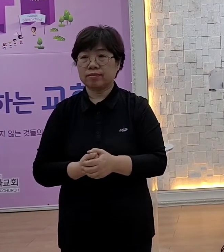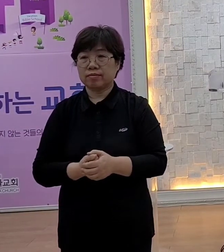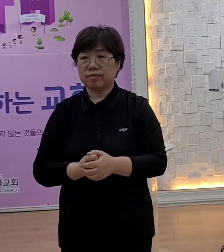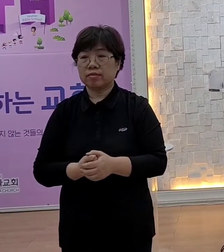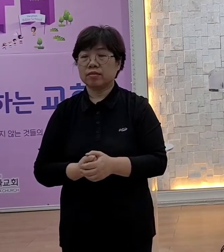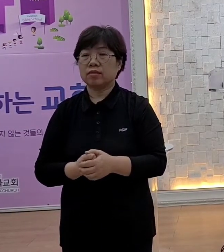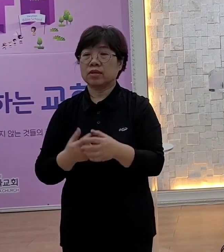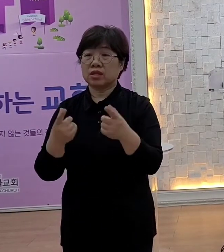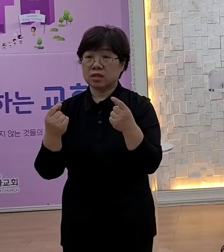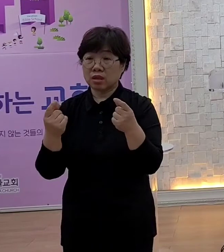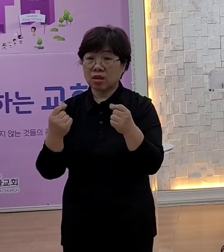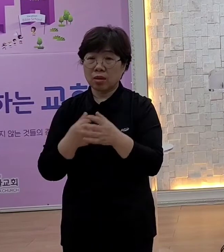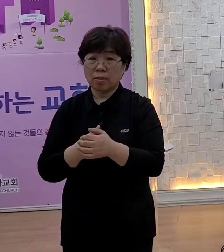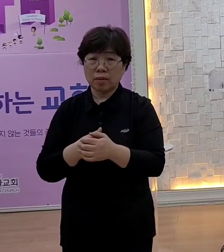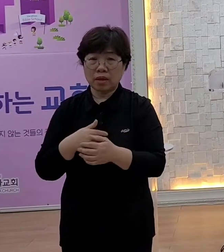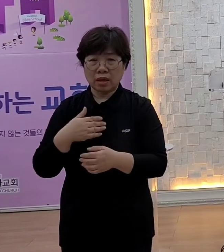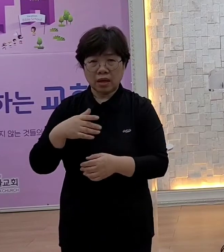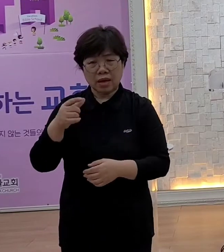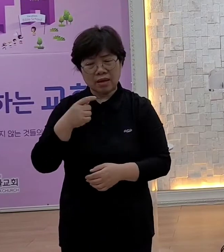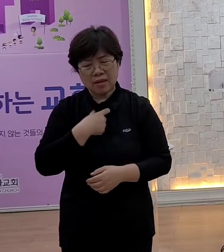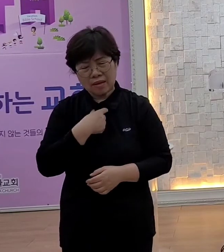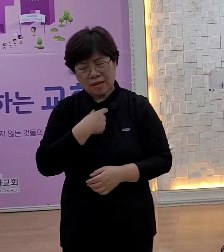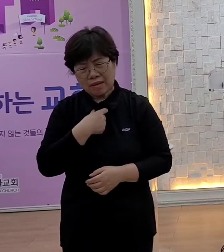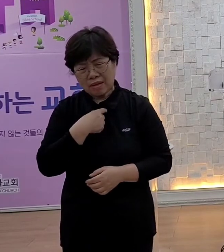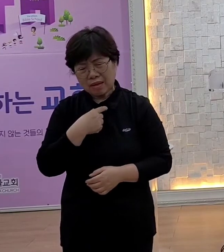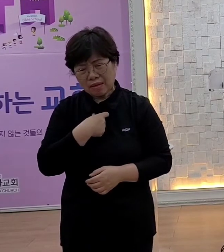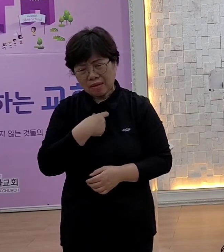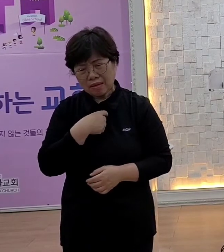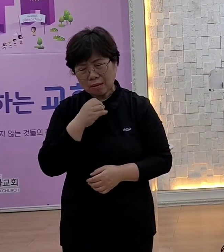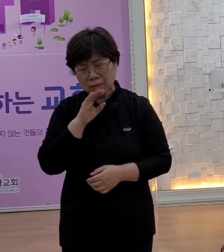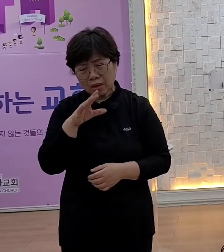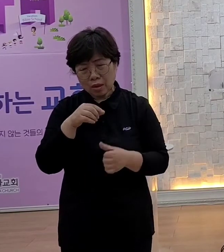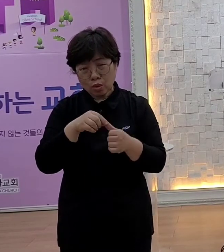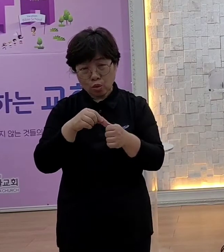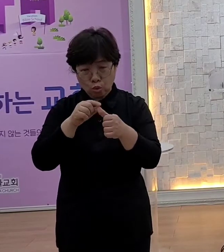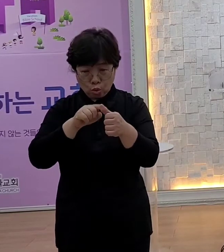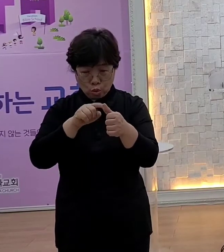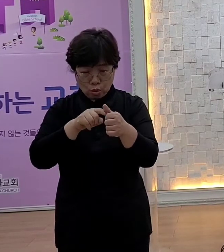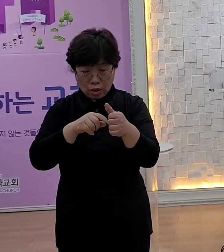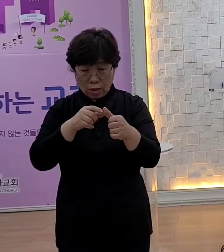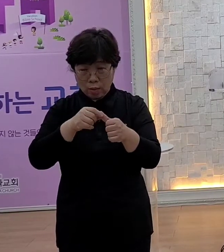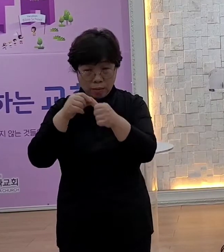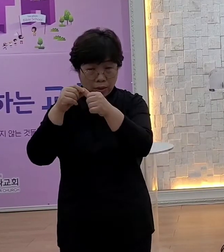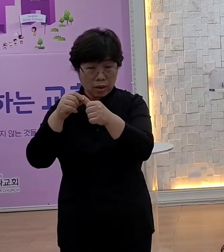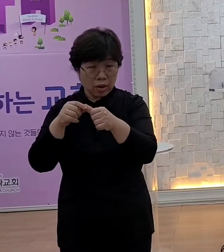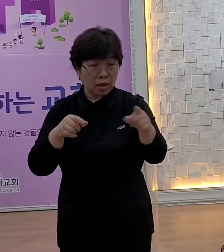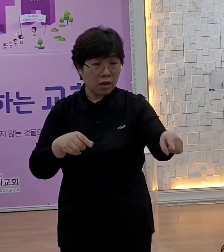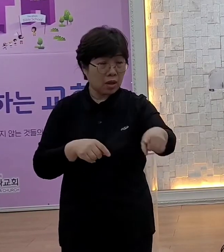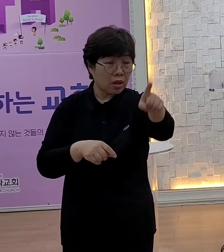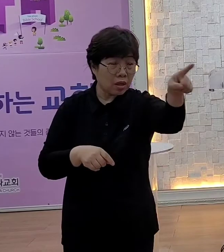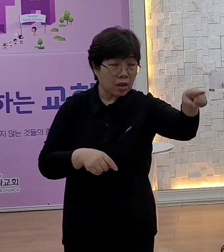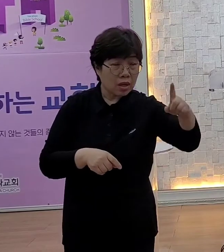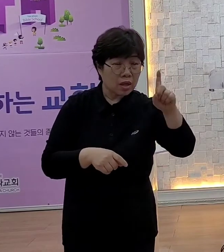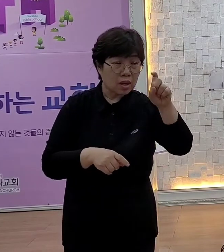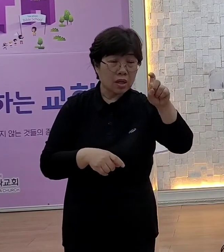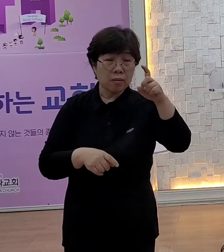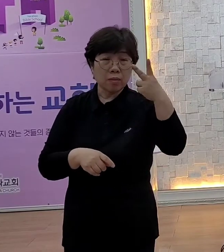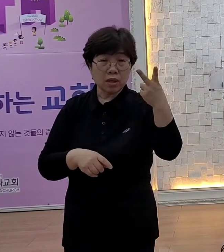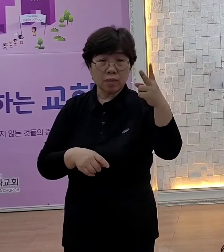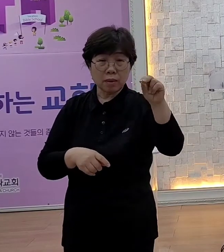그렇게 가기 싫다는 요나를 선택하셔서 그 12만 명의 영혼을